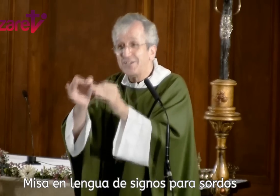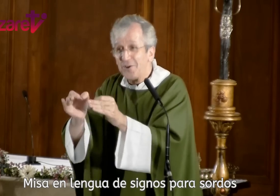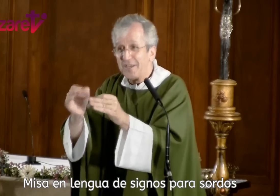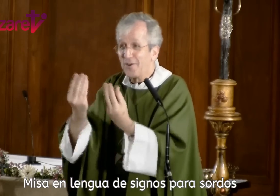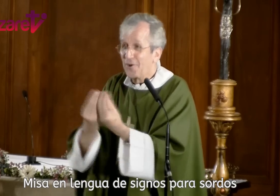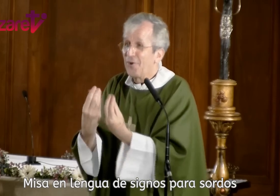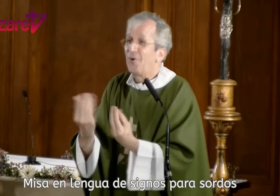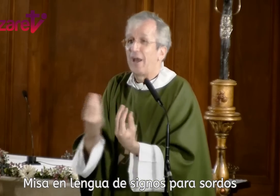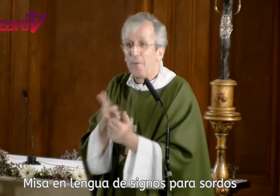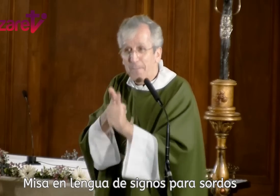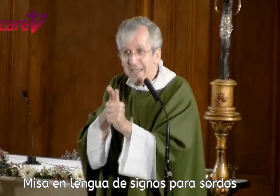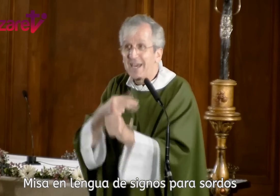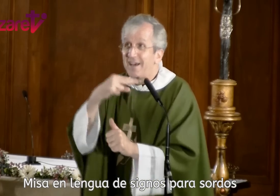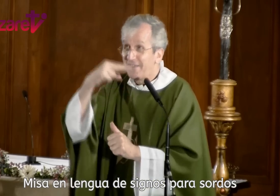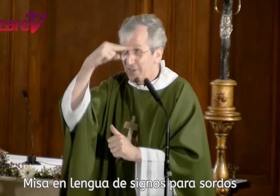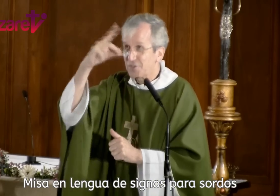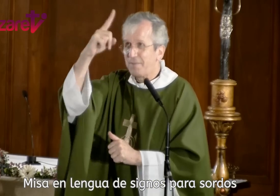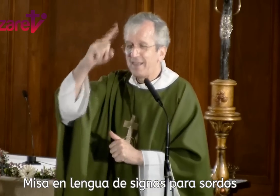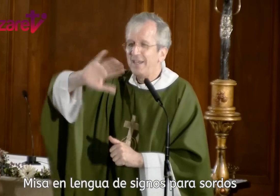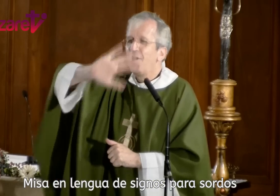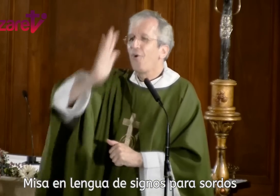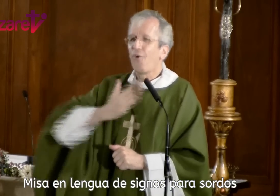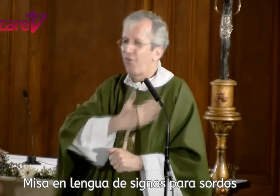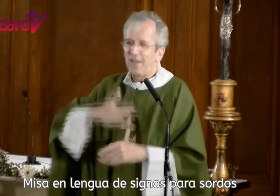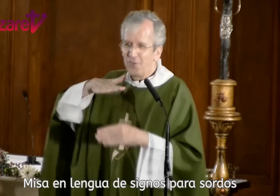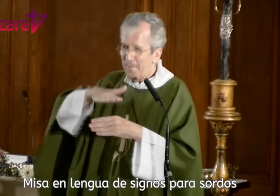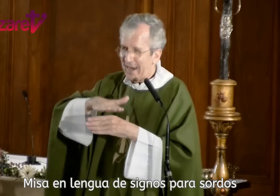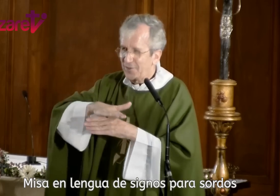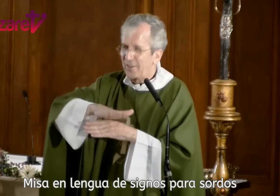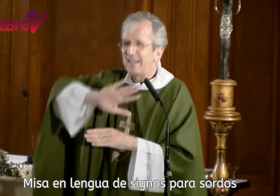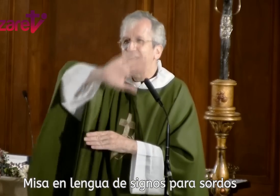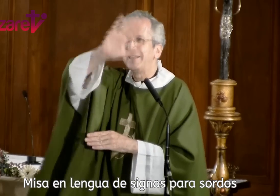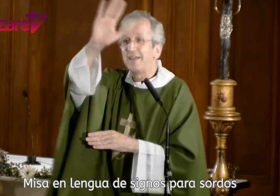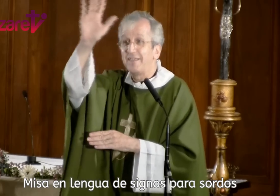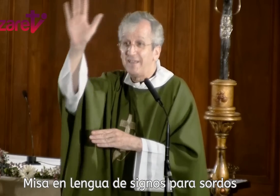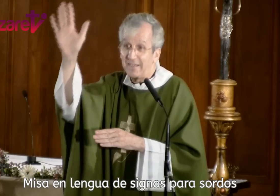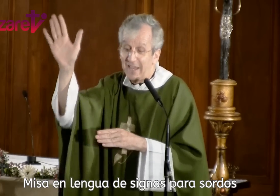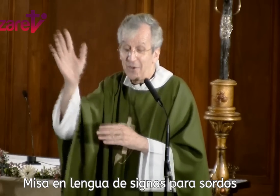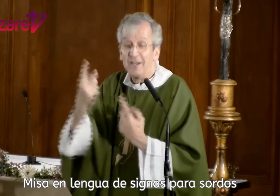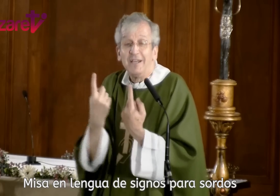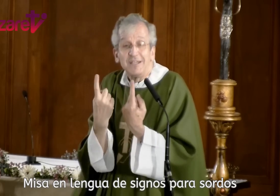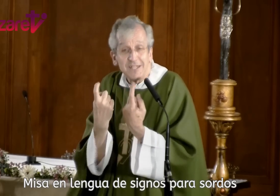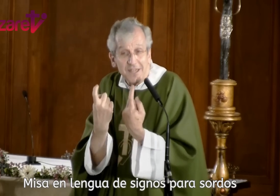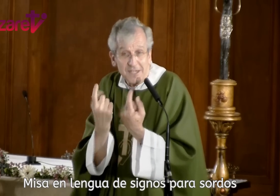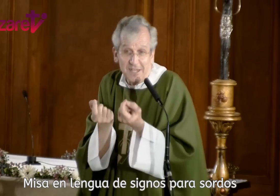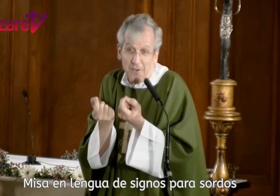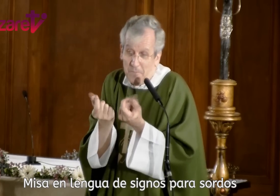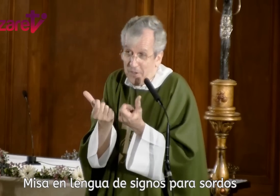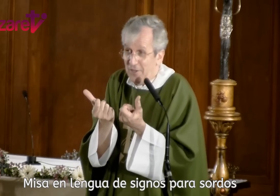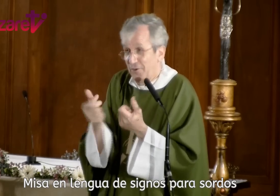estoy con la compañía de Dios Padre, gozando para toda la eternidad del cielo. Si necesita un poquito